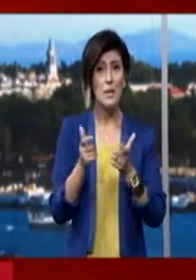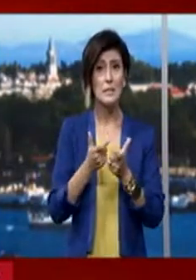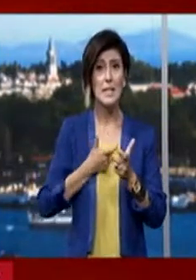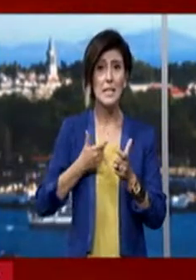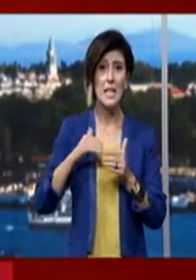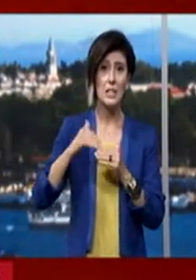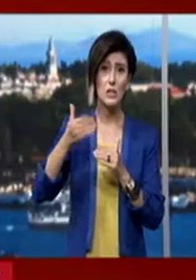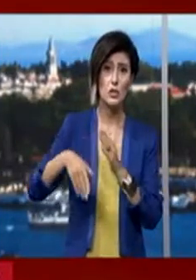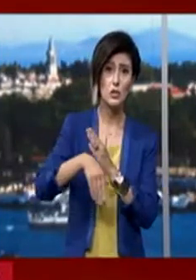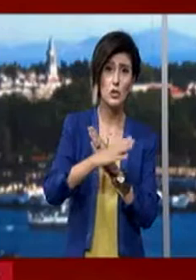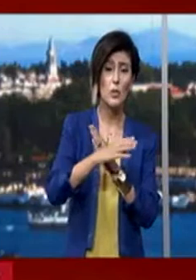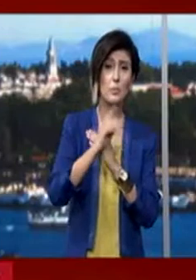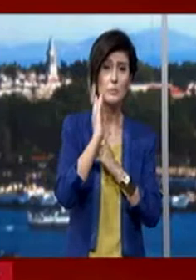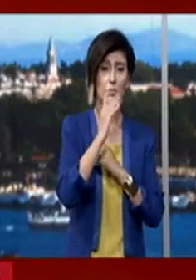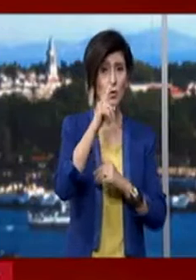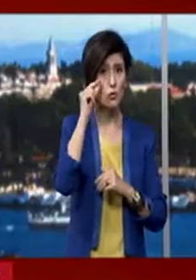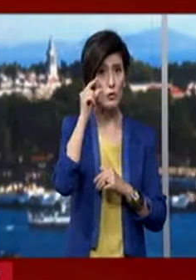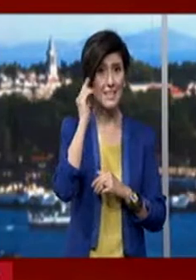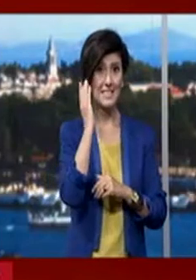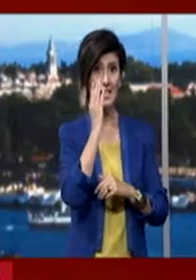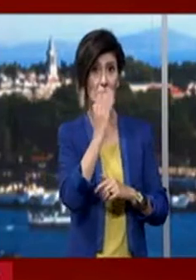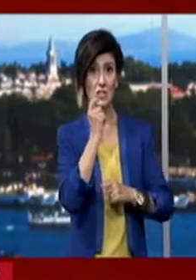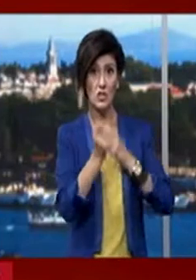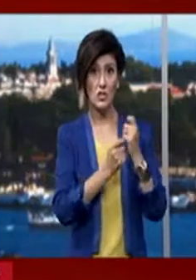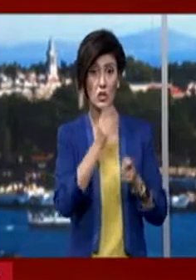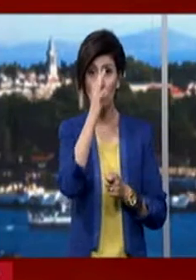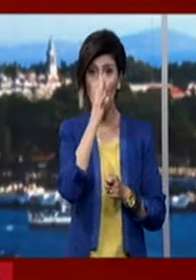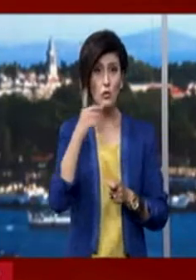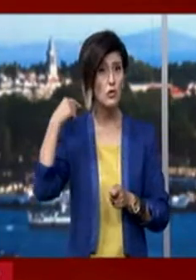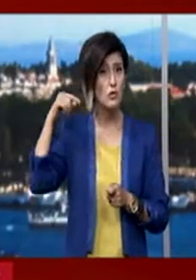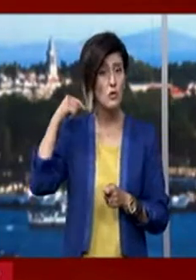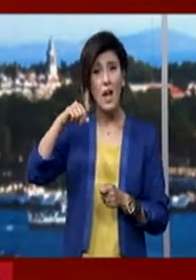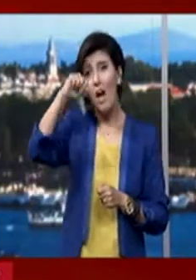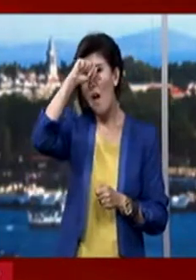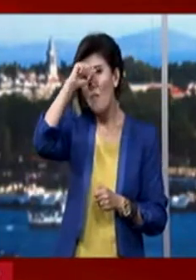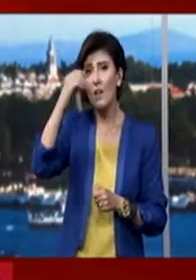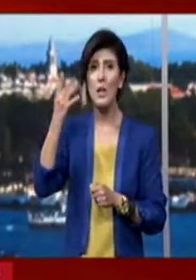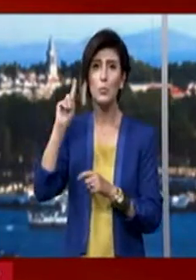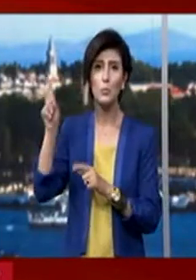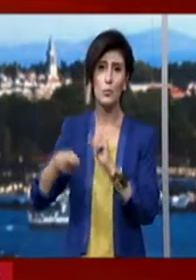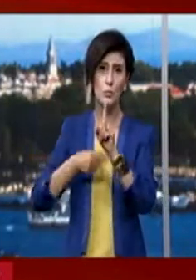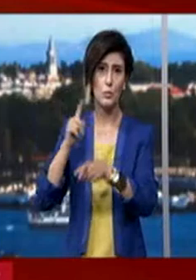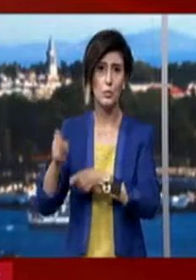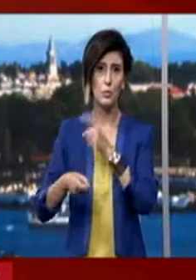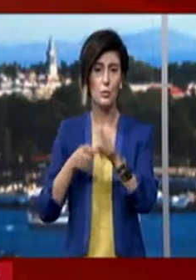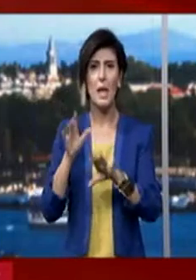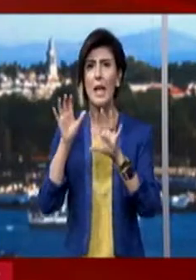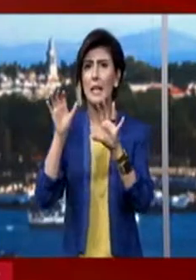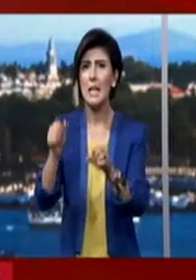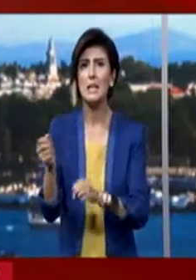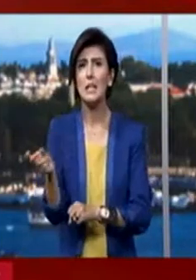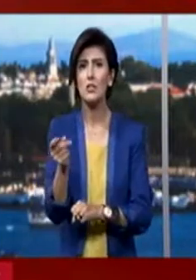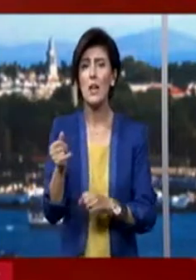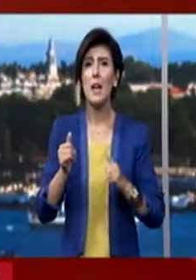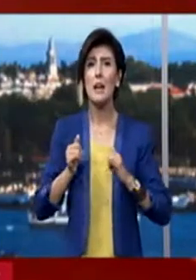dışı yollarla Yunanistan'ın Midilli Adası'na gitmeye çalışan 400 Suriyeli ve Afgan uyruklu kaçak daha yakalandı. Yakalanan